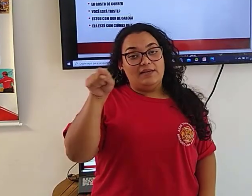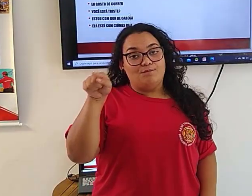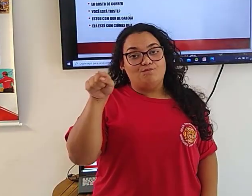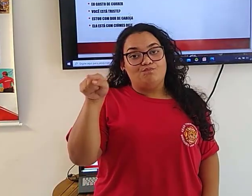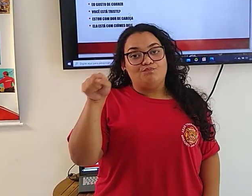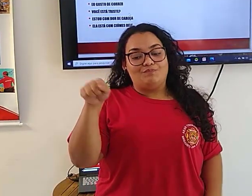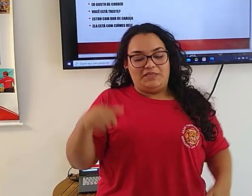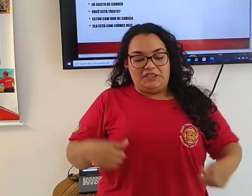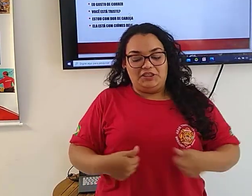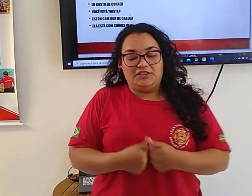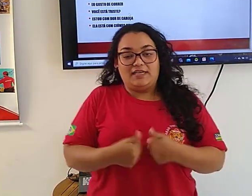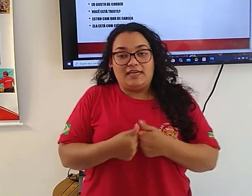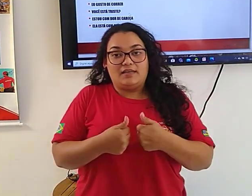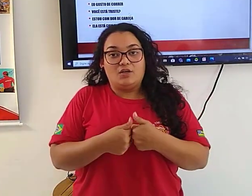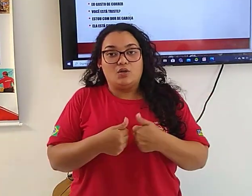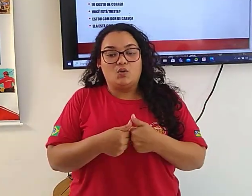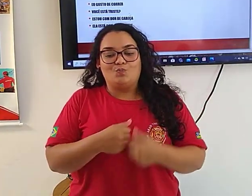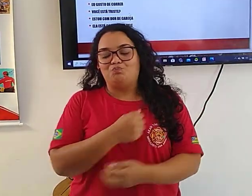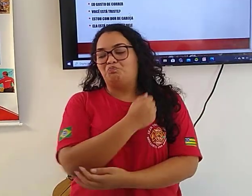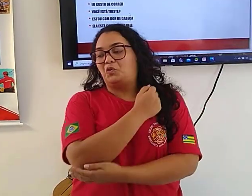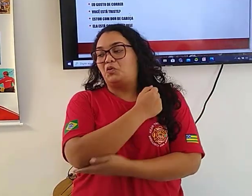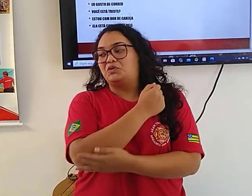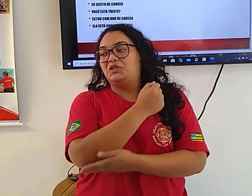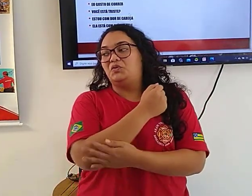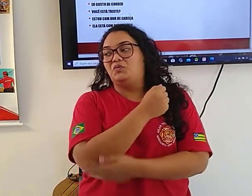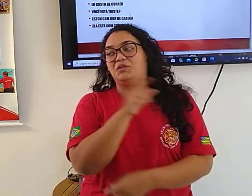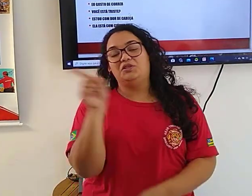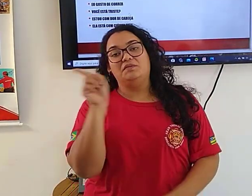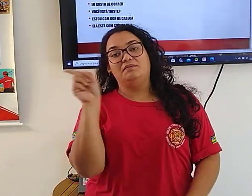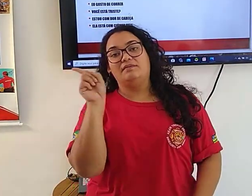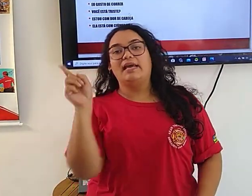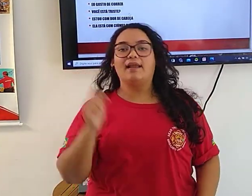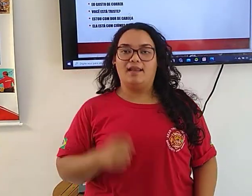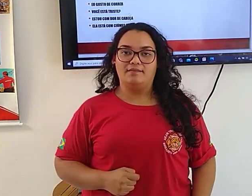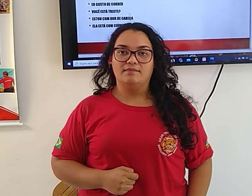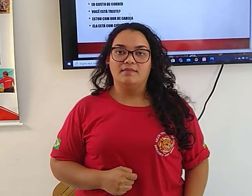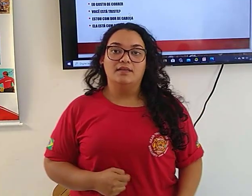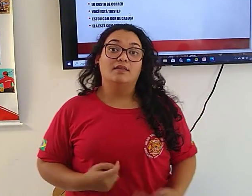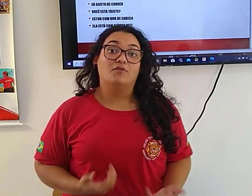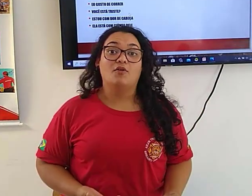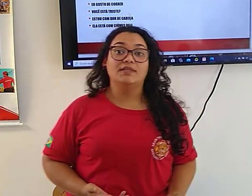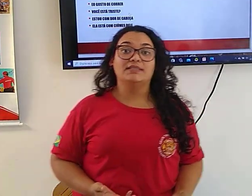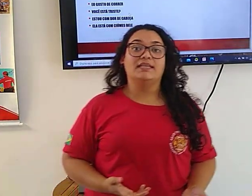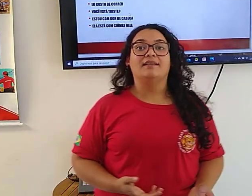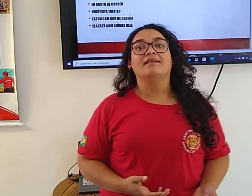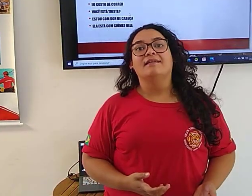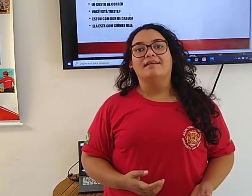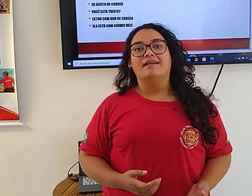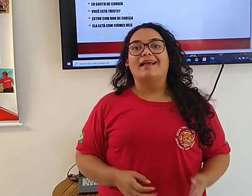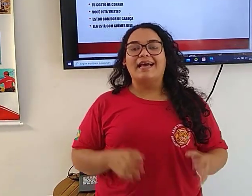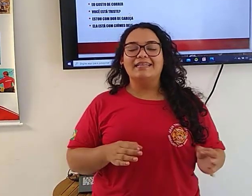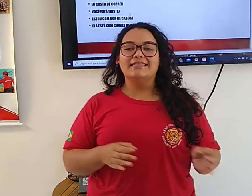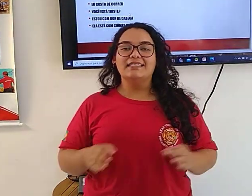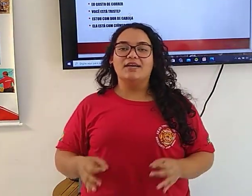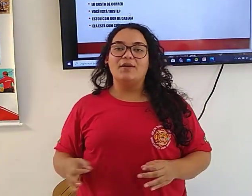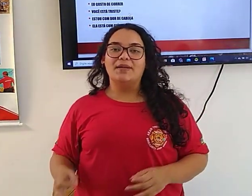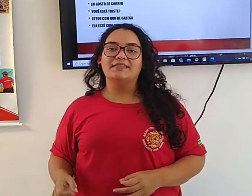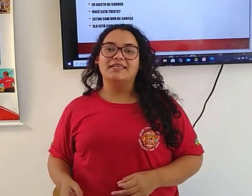Ele está com ciúmes dela. Então, como assim? Cada sinal